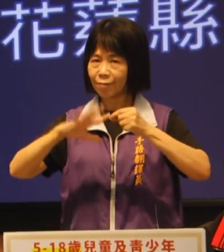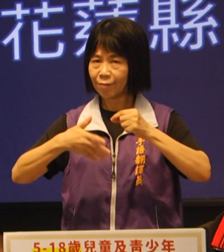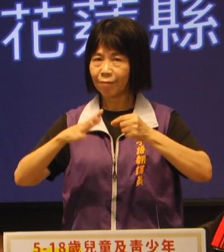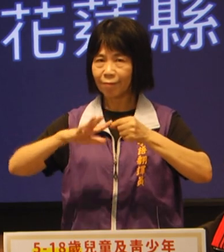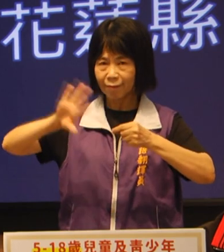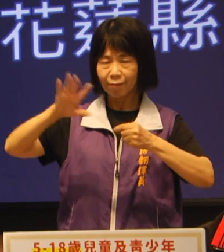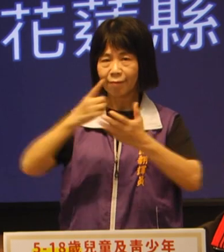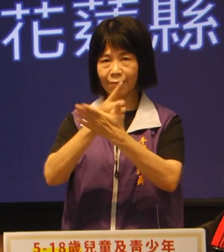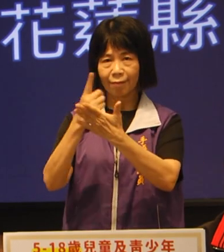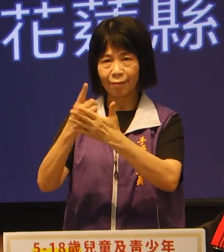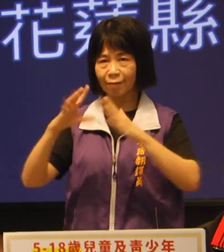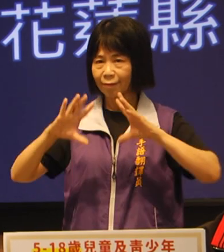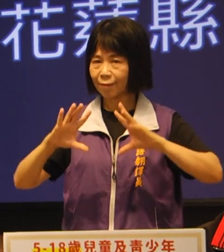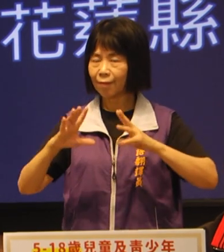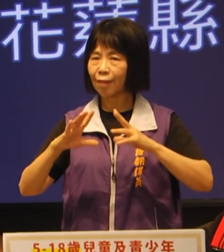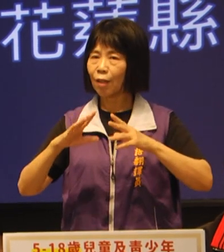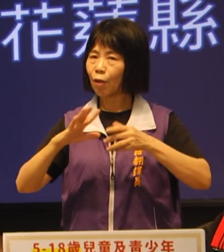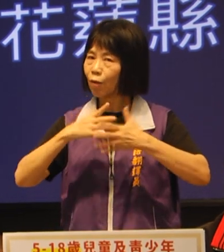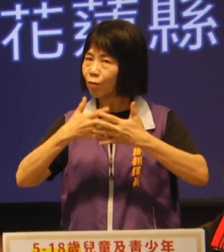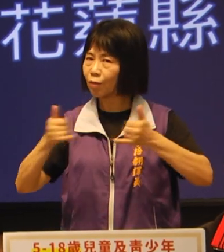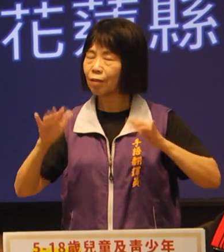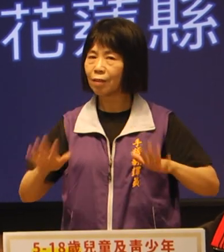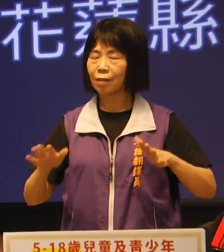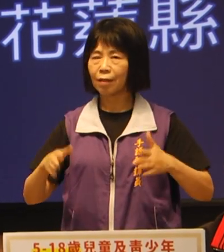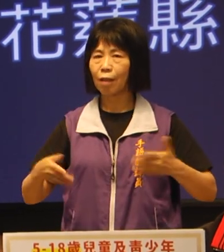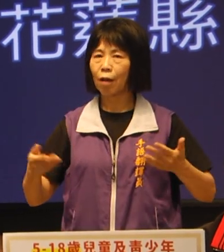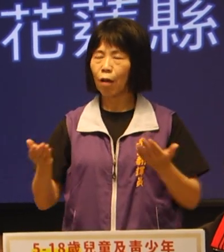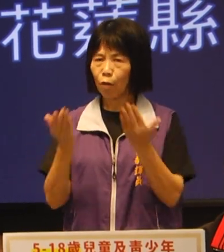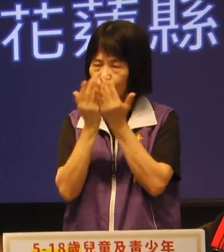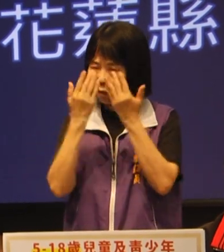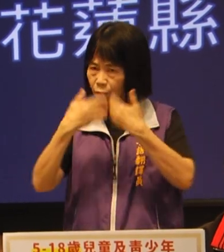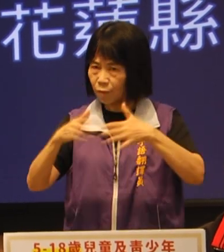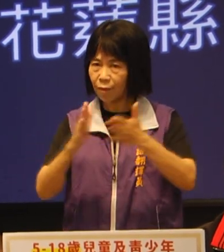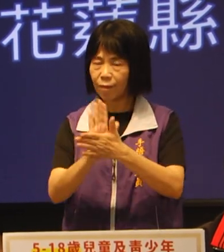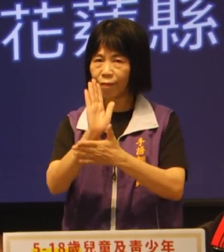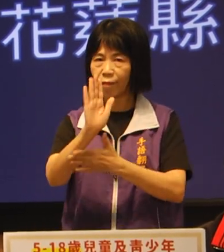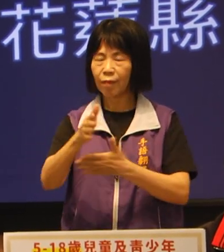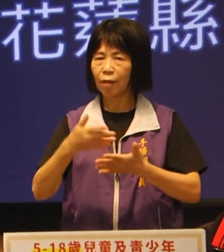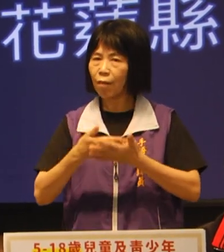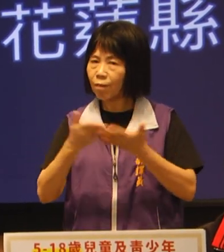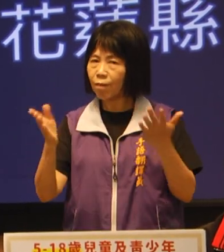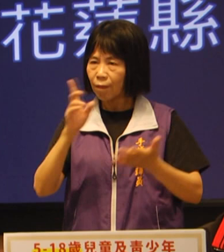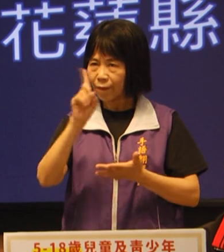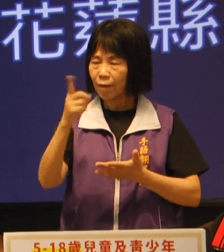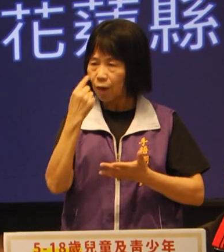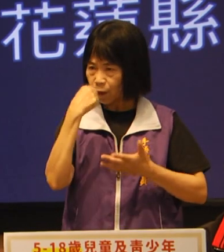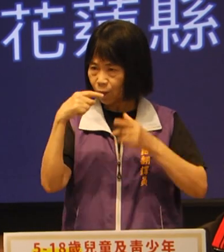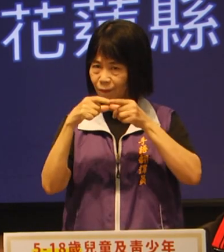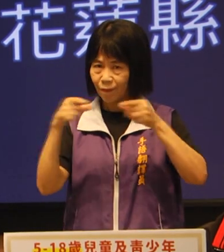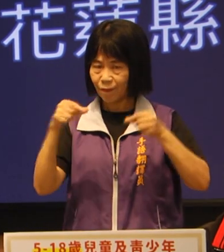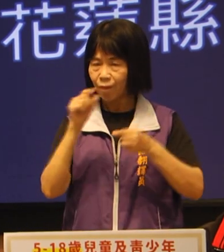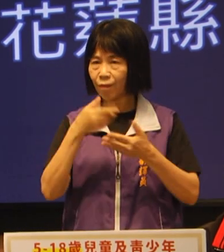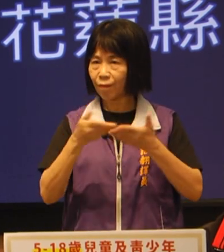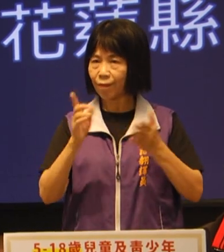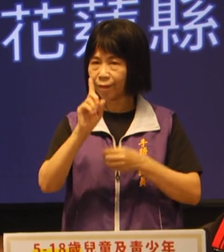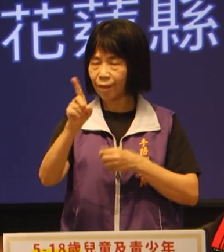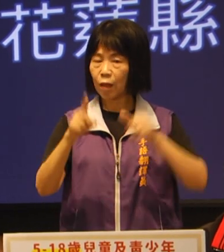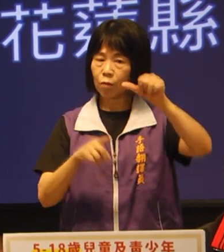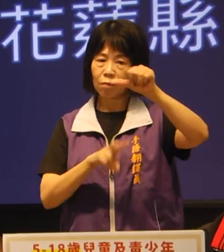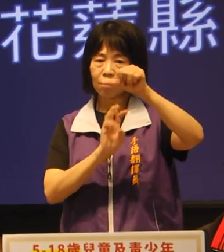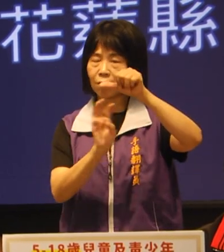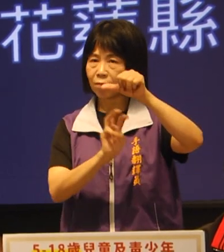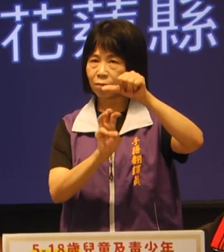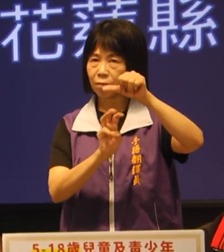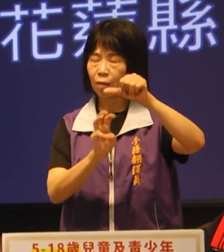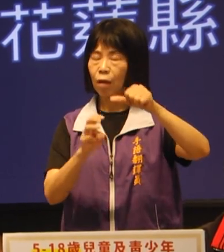高中每一位学生，在今天放学之前都会发放一剂的快筛试剂。那在5月30号